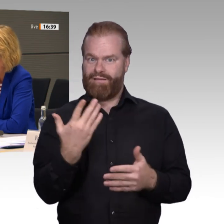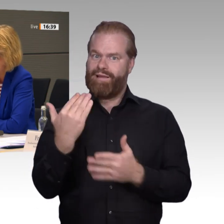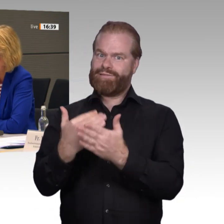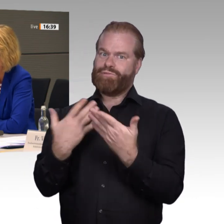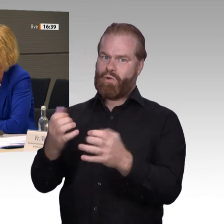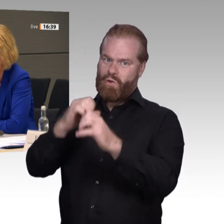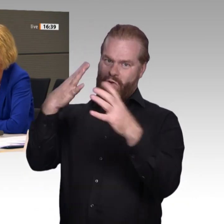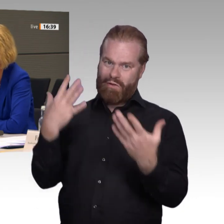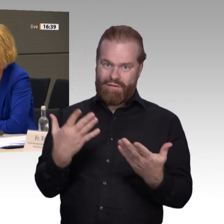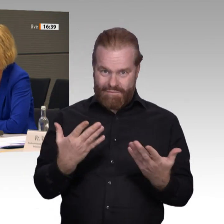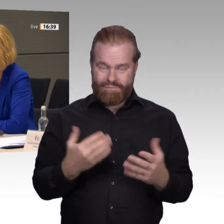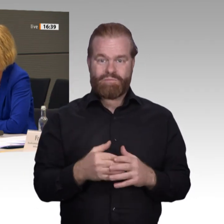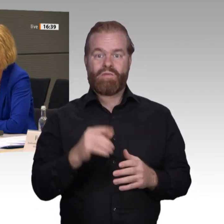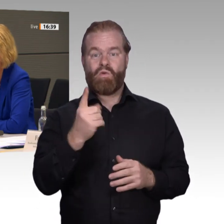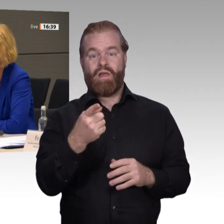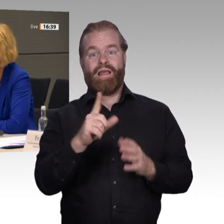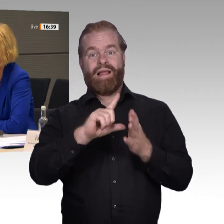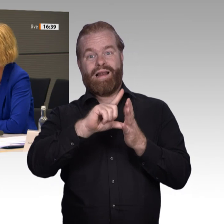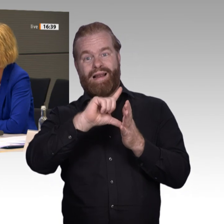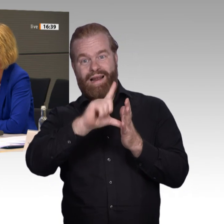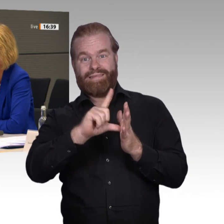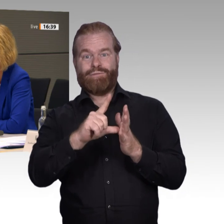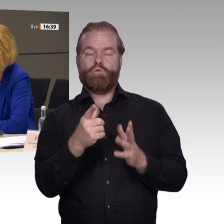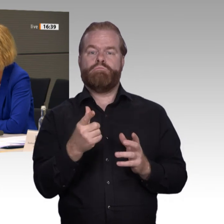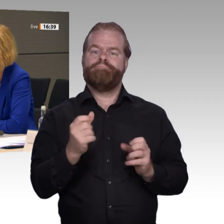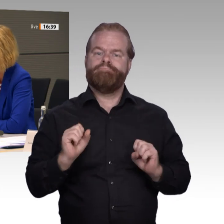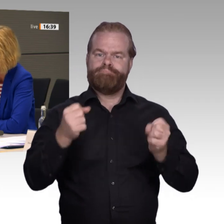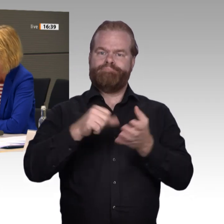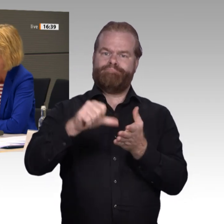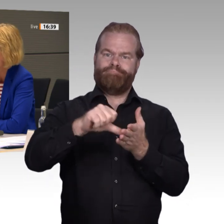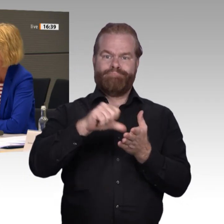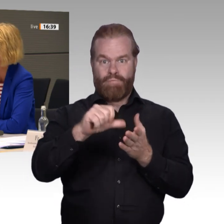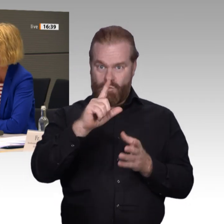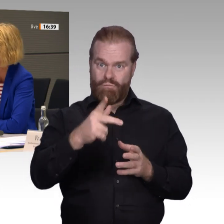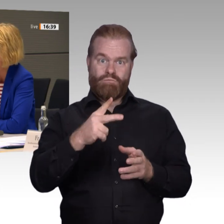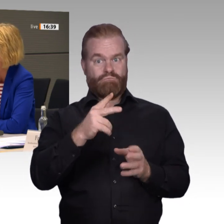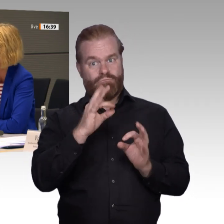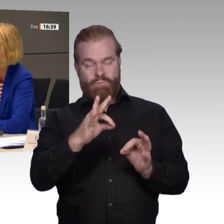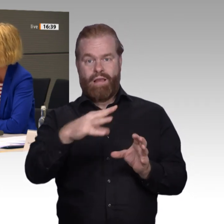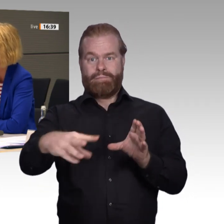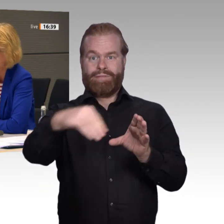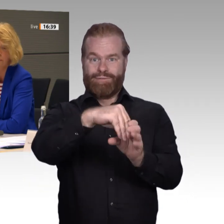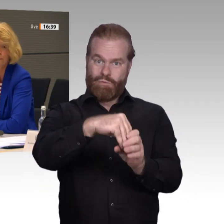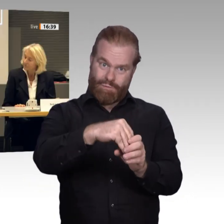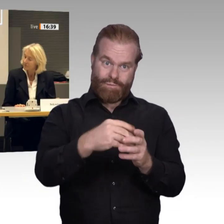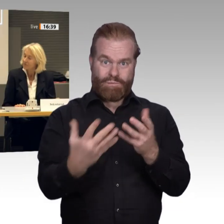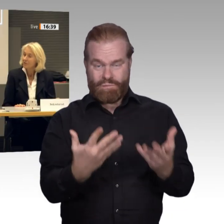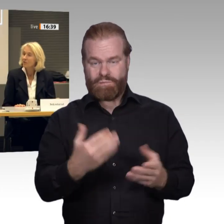zu erarbeiten sind und wirklich zu verfolgen sind. Und aus diesem Grunde werden wir wahrscheinlich noch viele Reparaturen